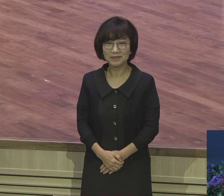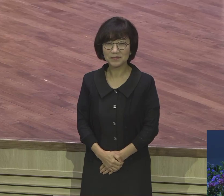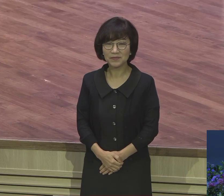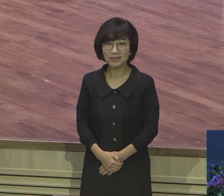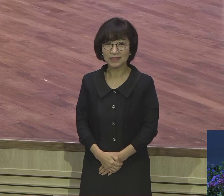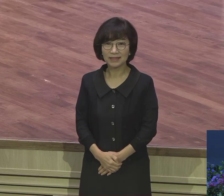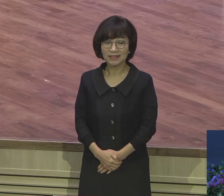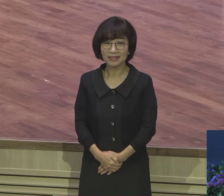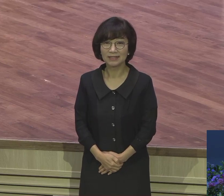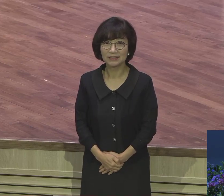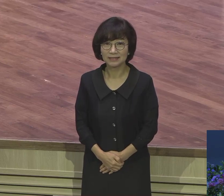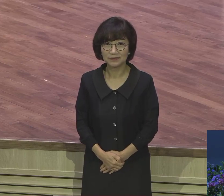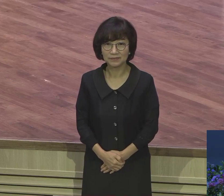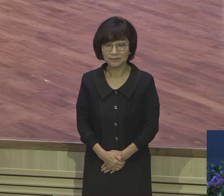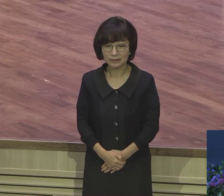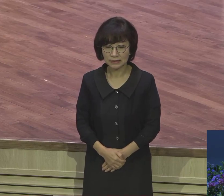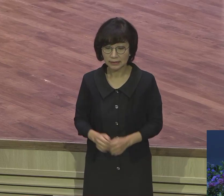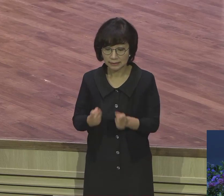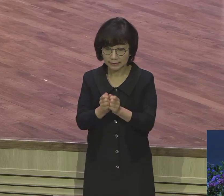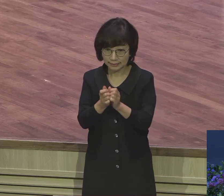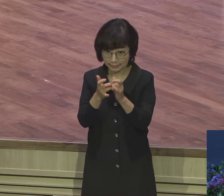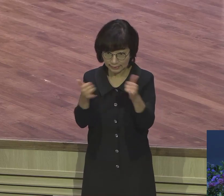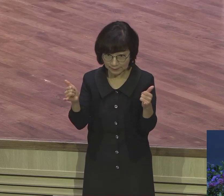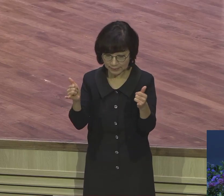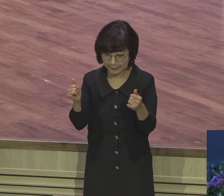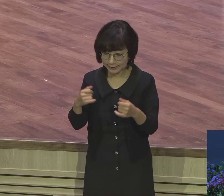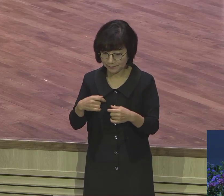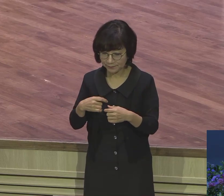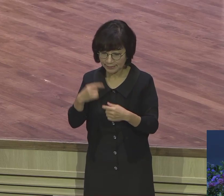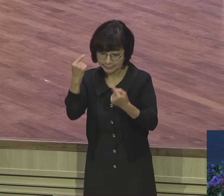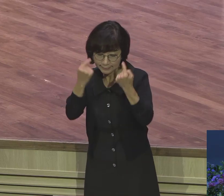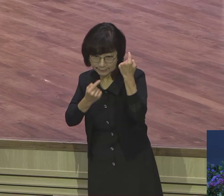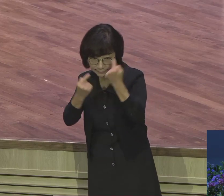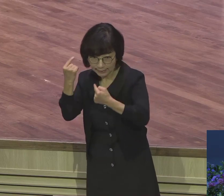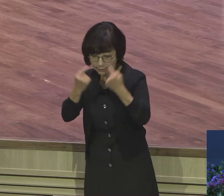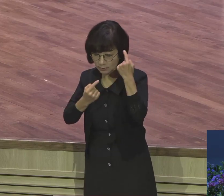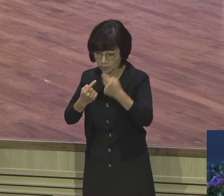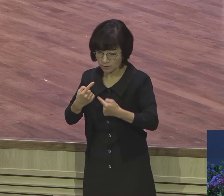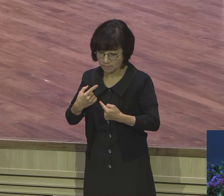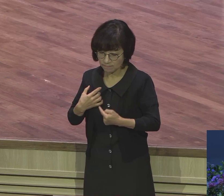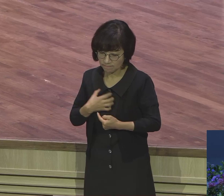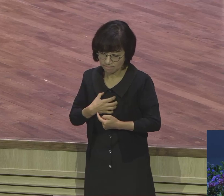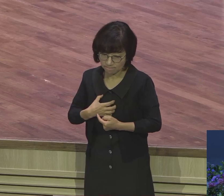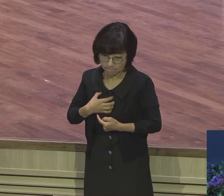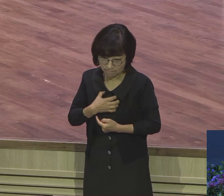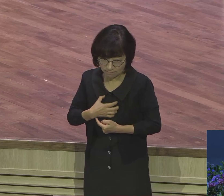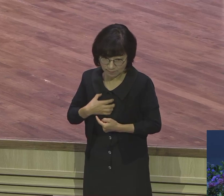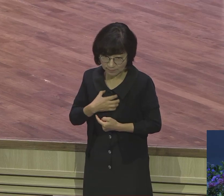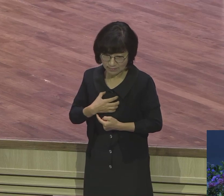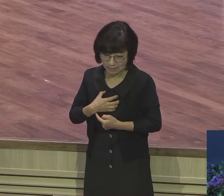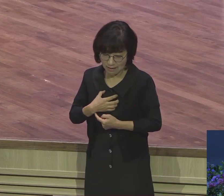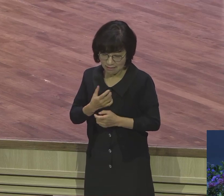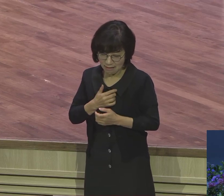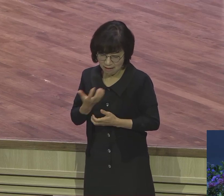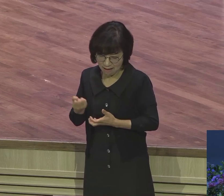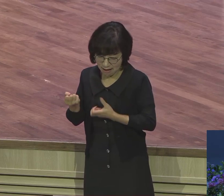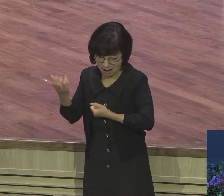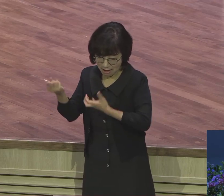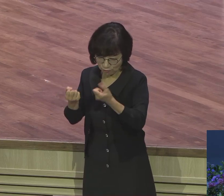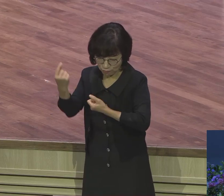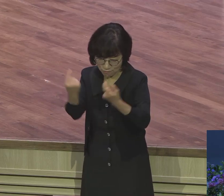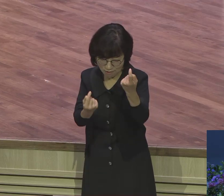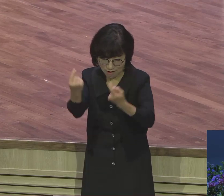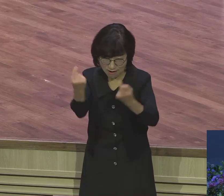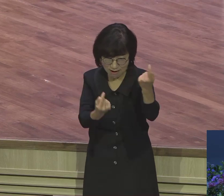사람들이 와서 그 아픈 상처들 그 고통들을 교회 와서 다 해결을 하는데 그냐말로 바로 돼 있으면 되는데